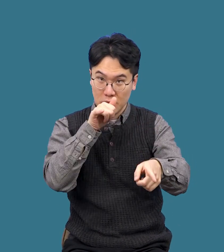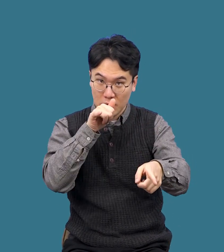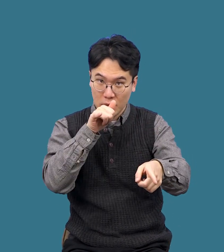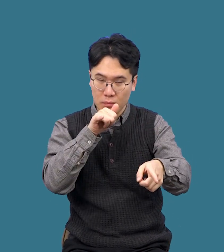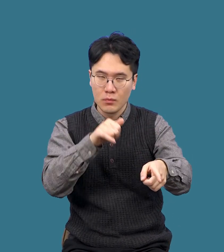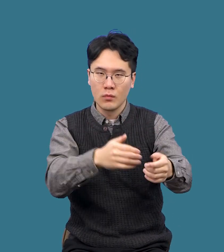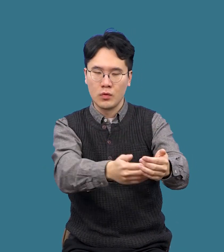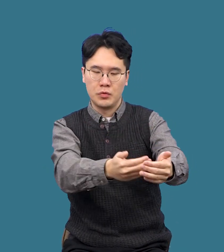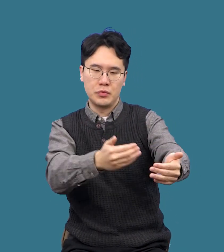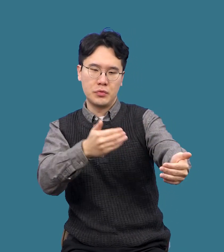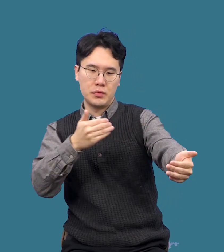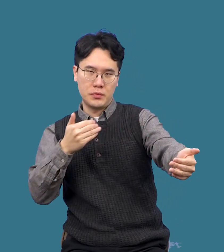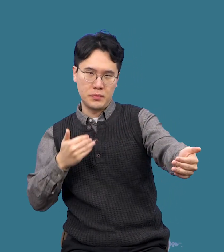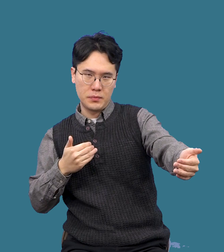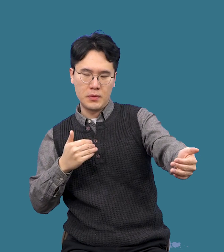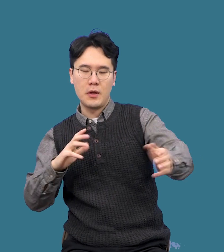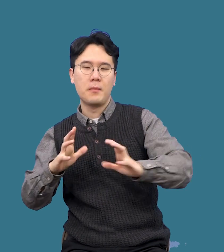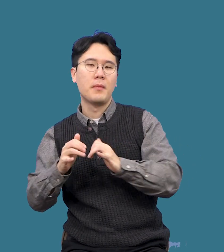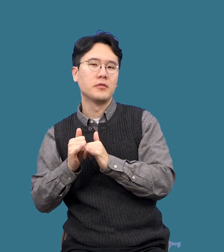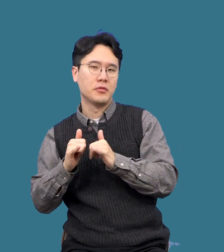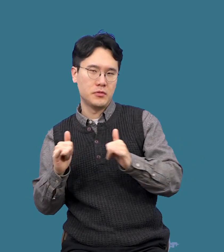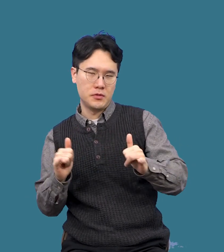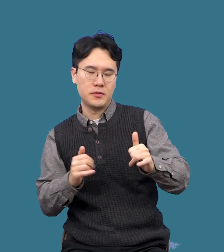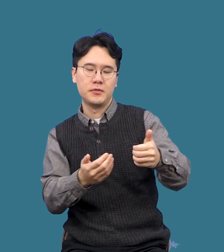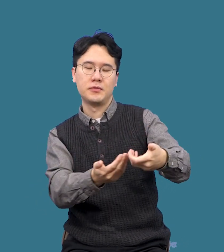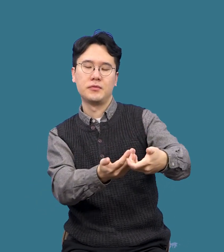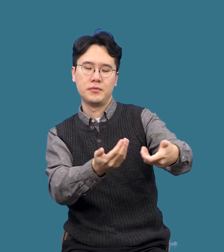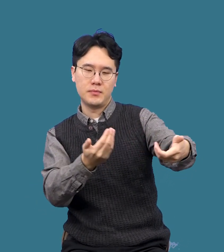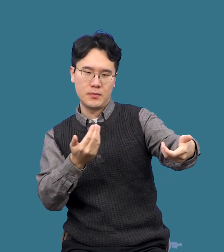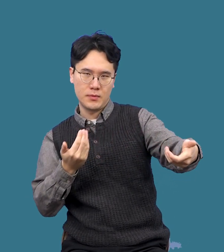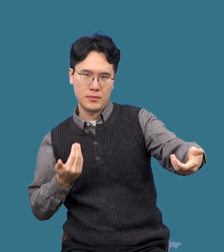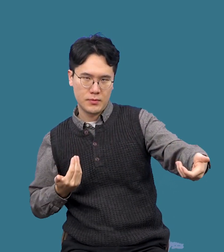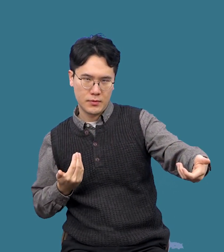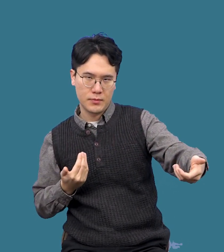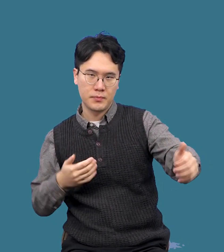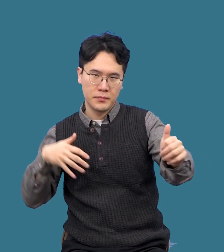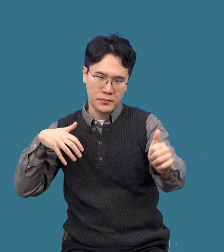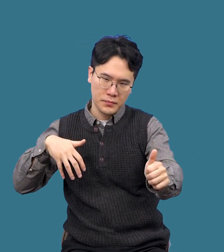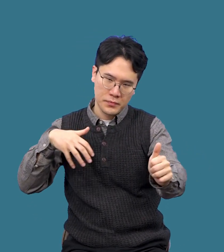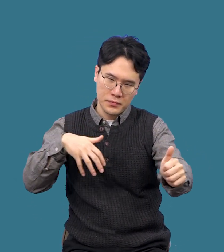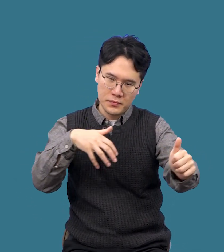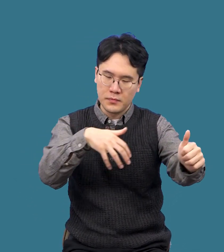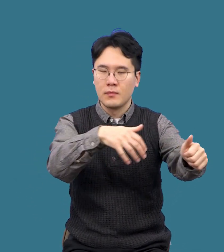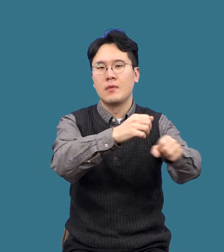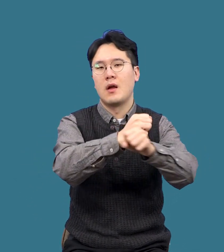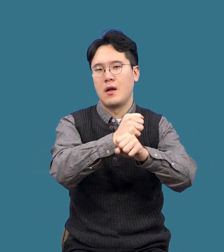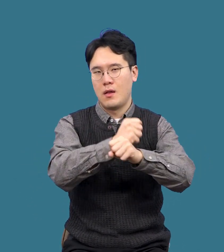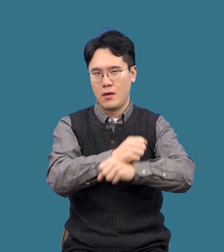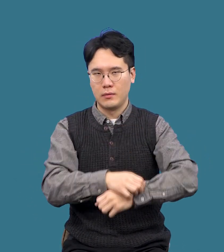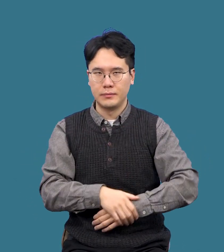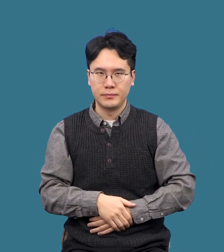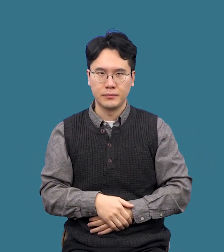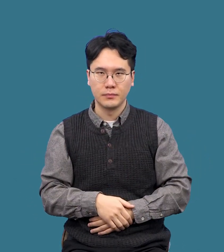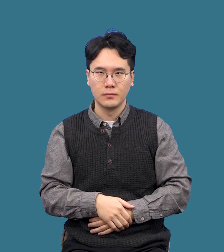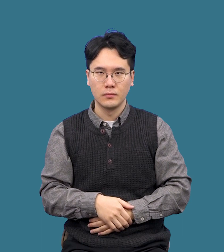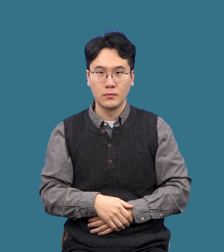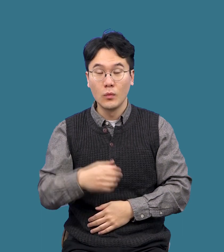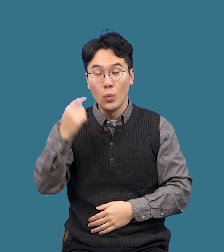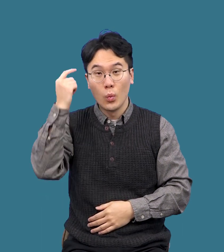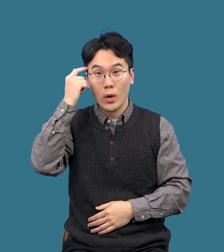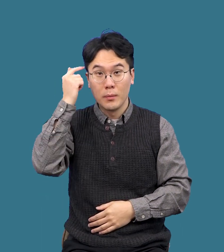거리를 띄우라고 말씀하십니다. 왜냐하면 따라오는 백성 모두가 저 후방